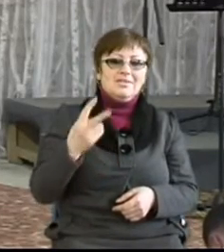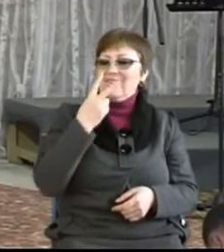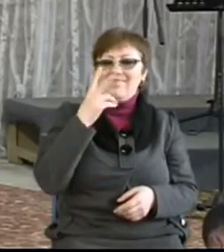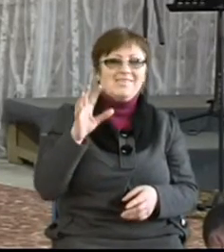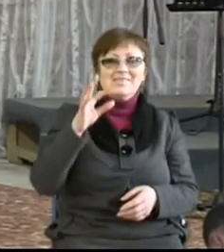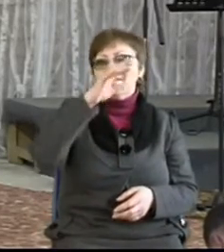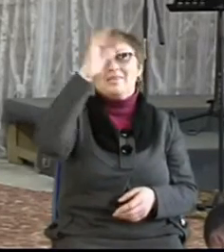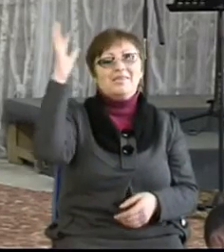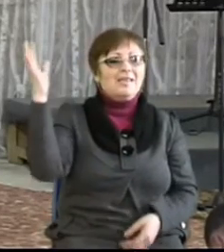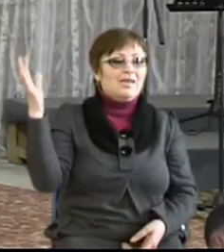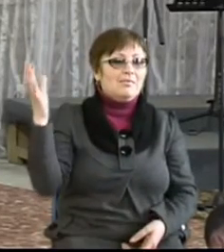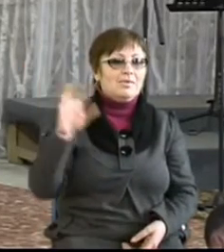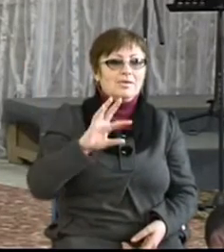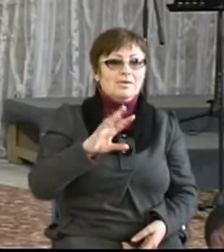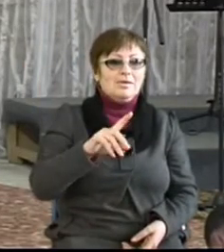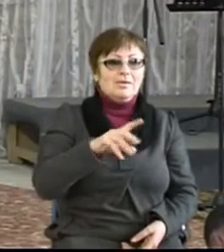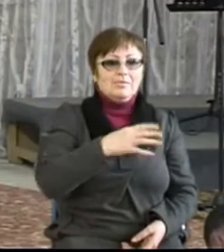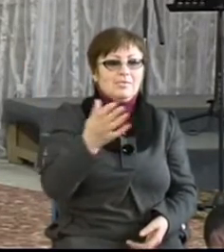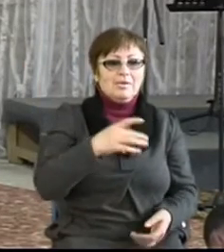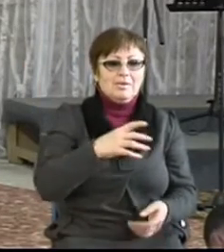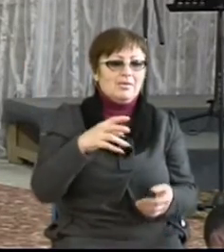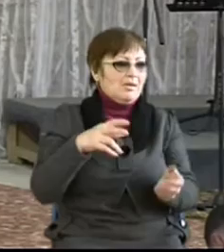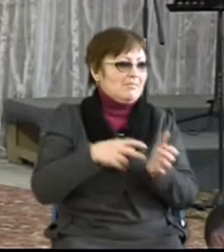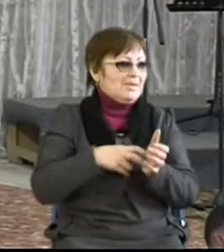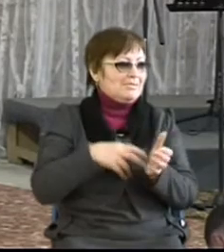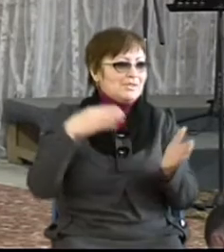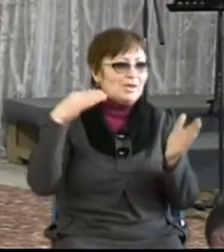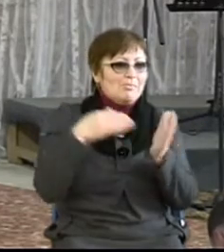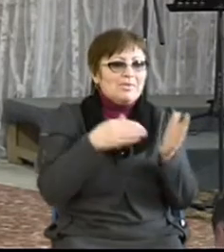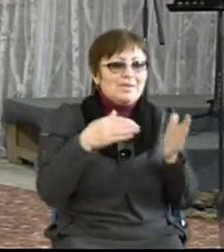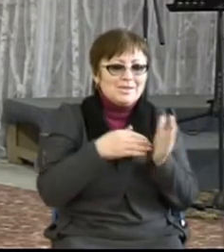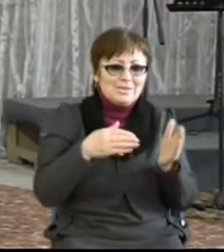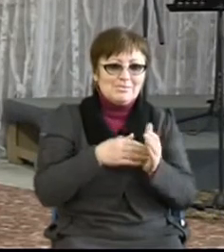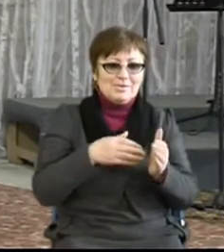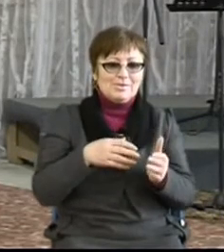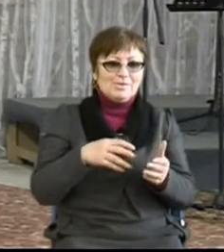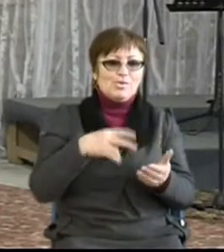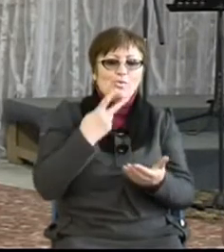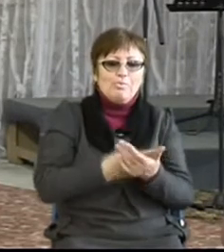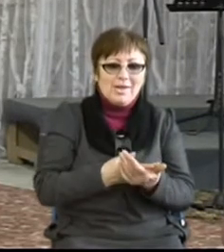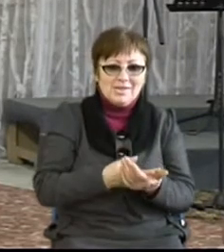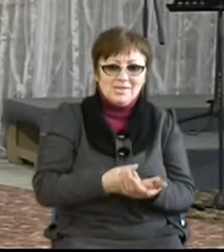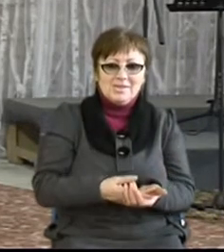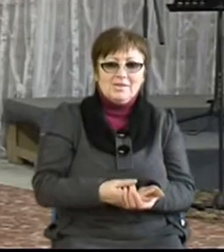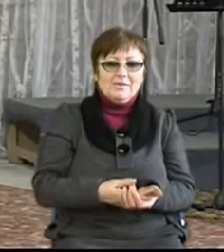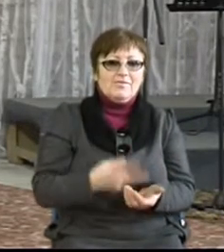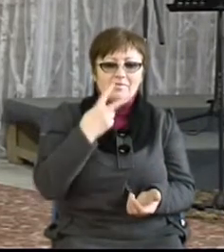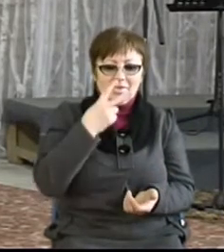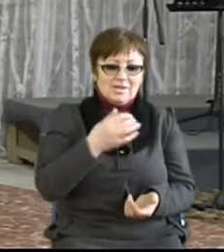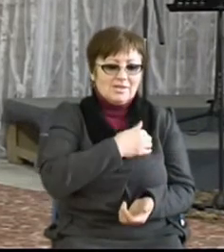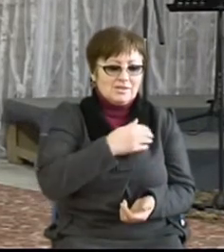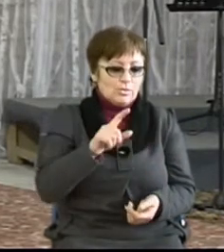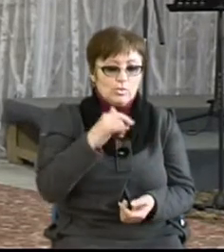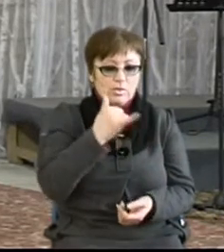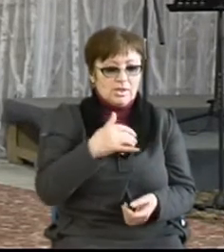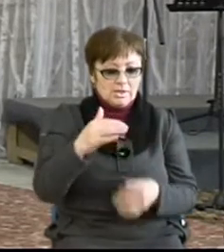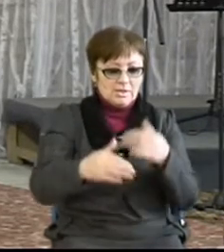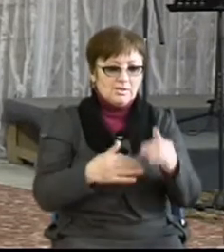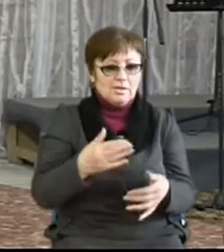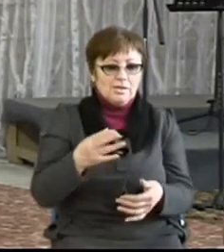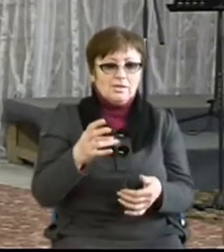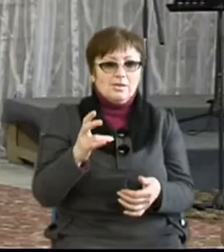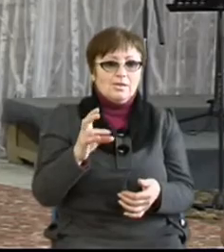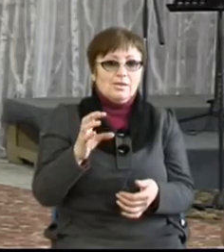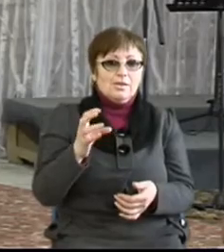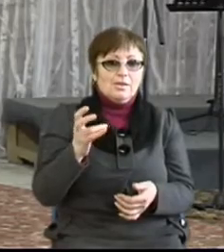чтобы нам не упасть, чтобы не споткнуться, чтобы видеть, куда ты идешь. Но и очень редко, имея это